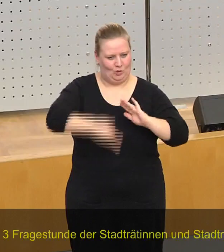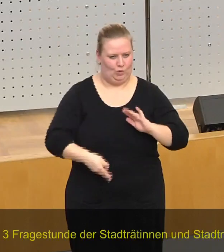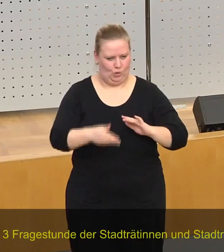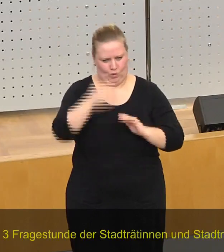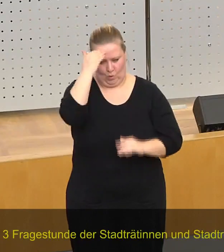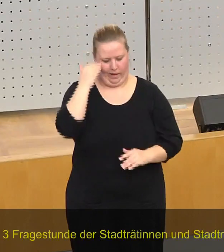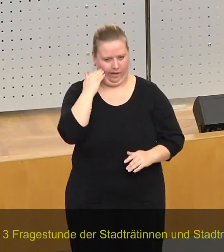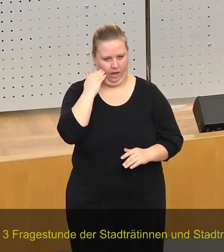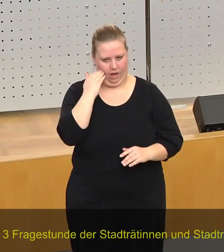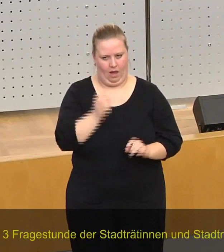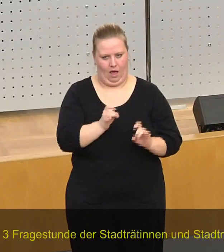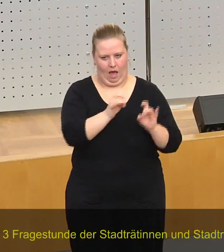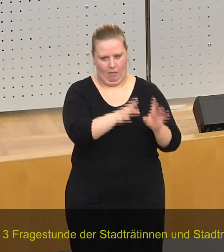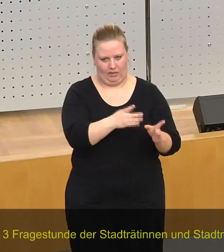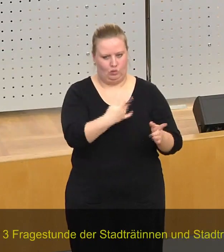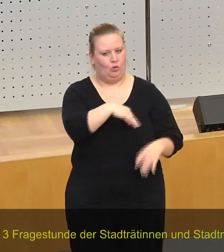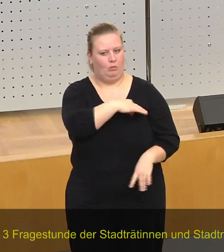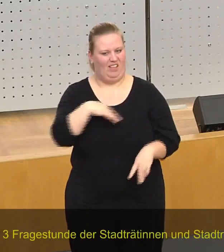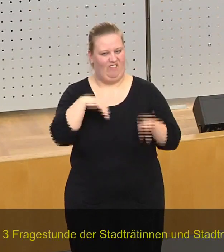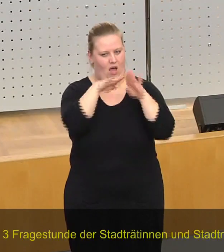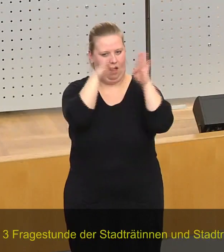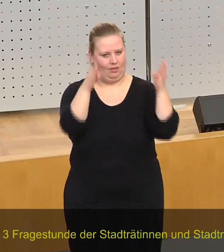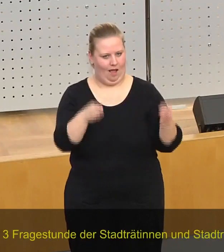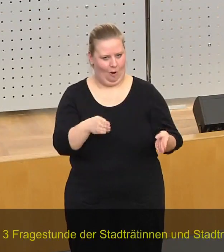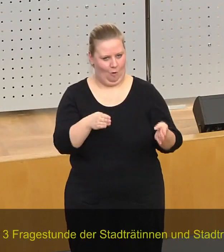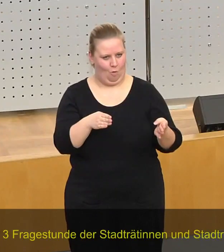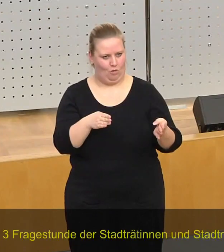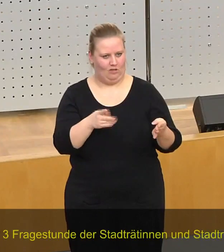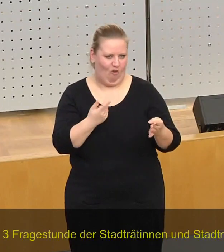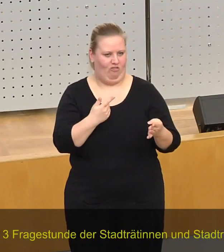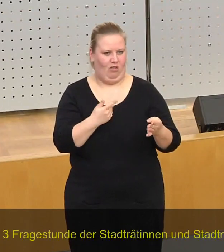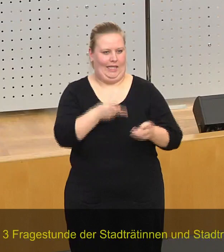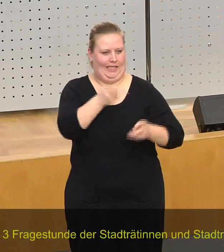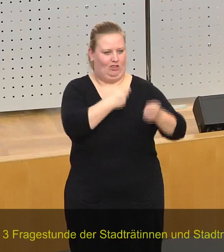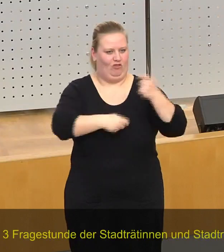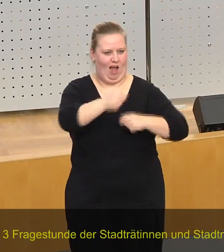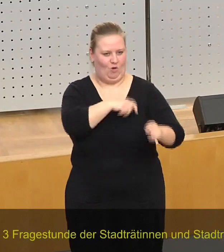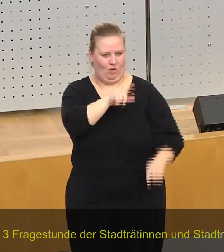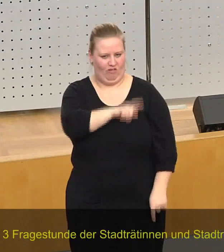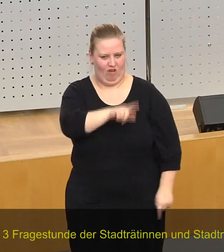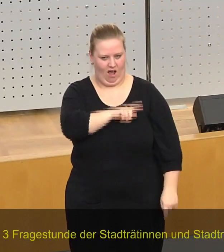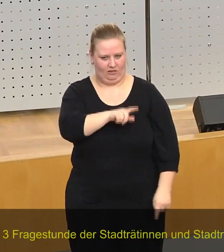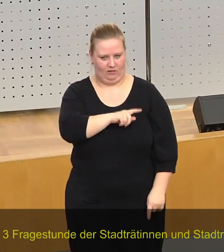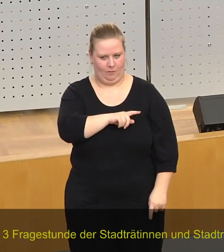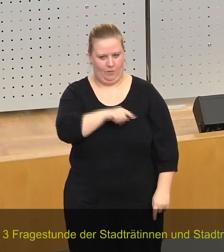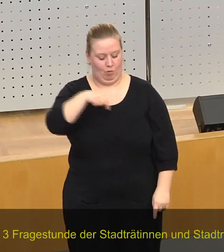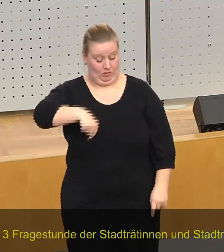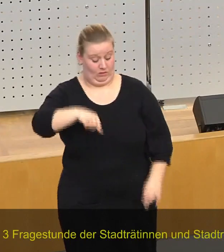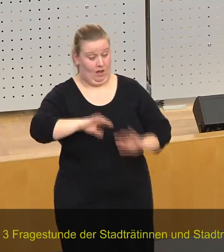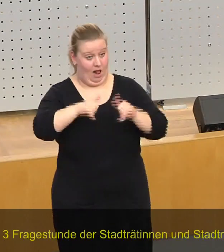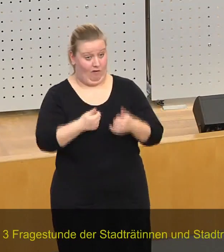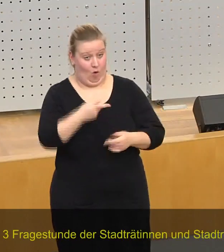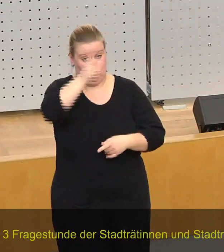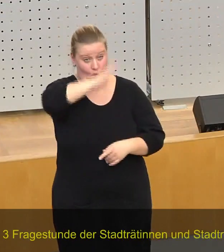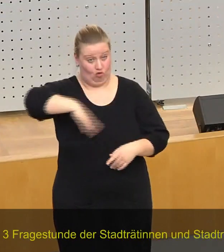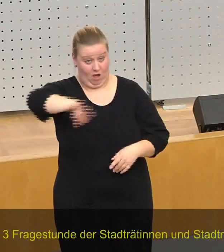abgesetzt worden und wartet in ihrem privaten Haus auf einen Prozess. Ihre Helfer wurden auch in Deutschland mit Haftbefehl